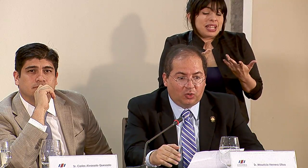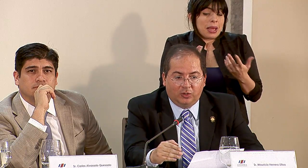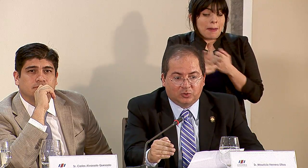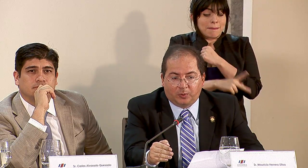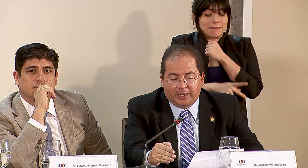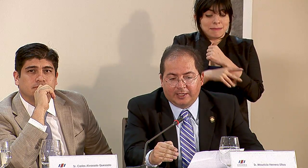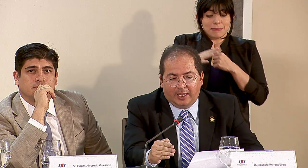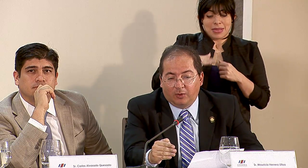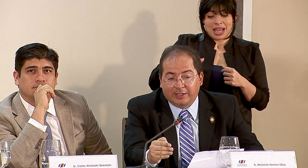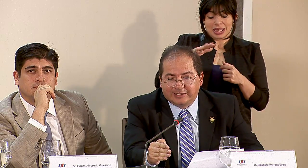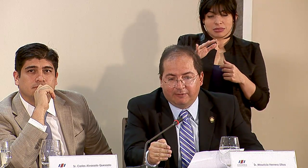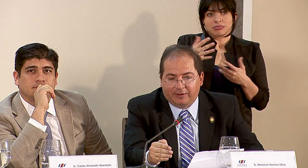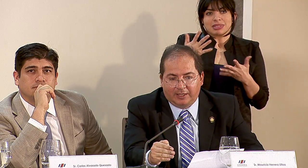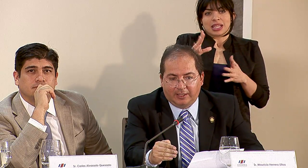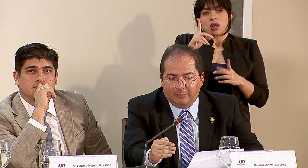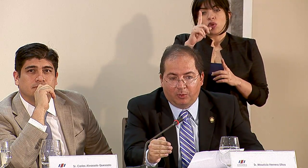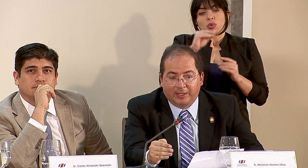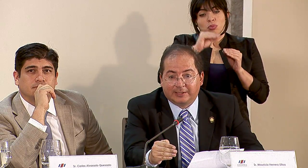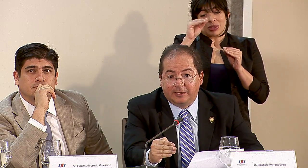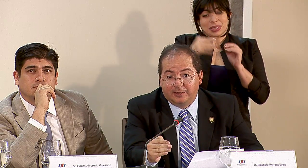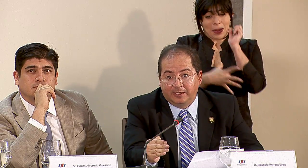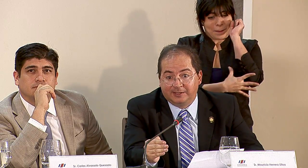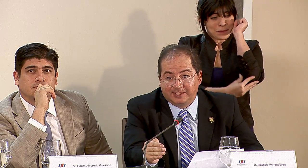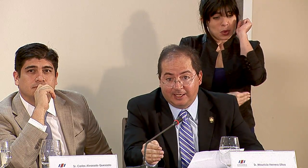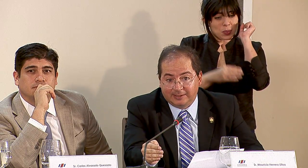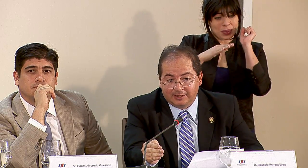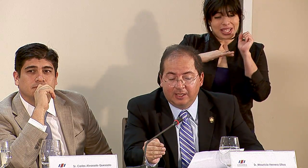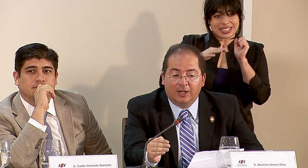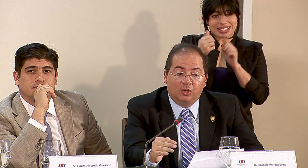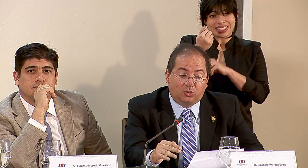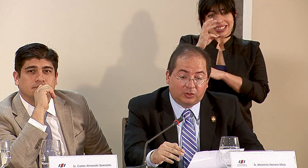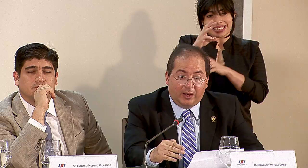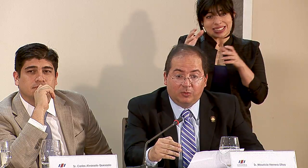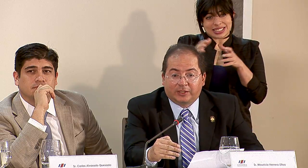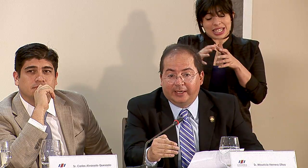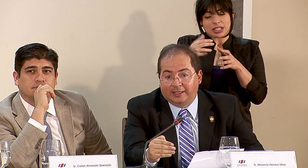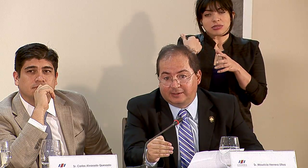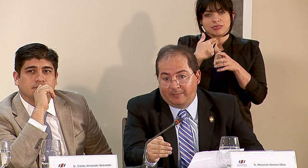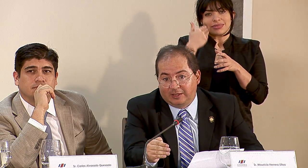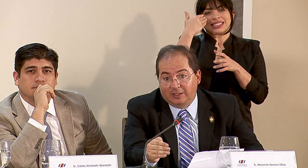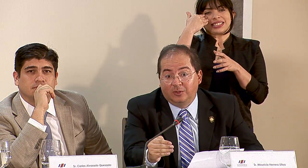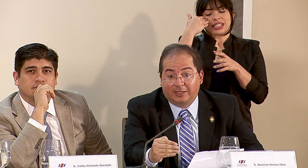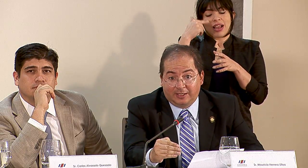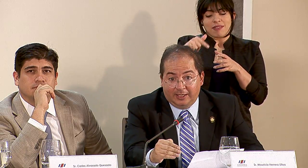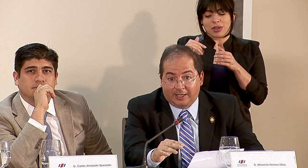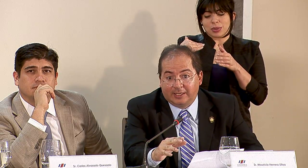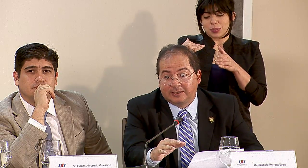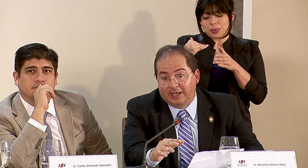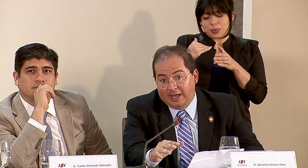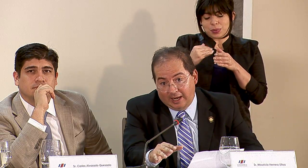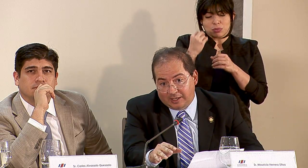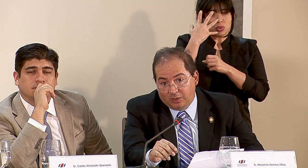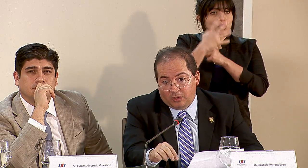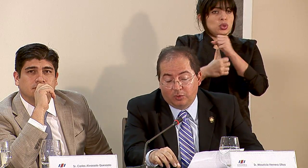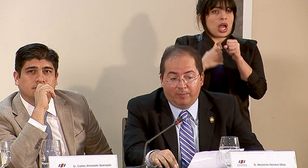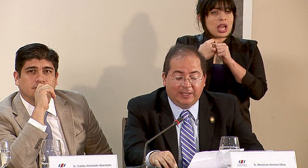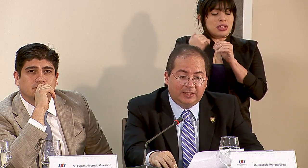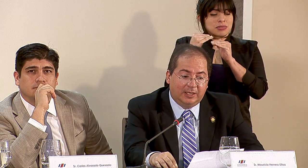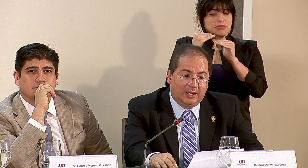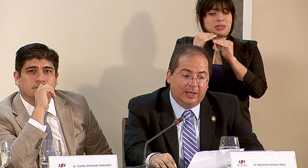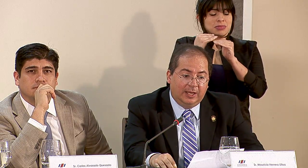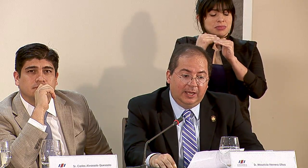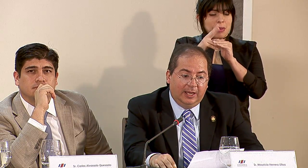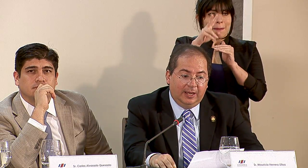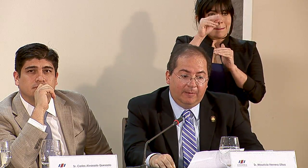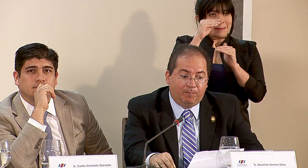país como un todo estuviera ya en una cifra de pobreza de 16. Todos sabemos que se ha mantenido durante décadas alrededor de un